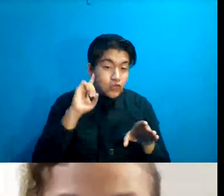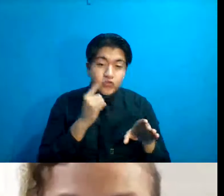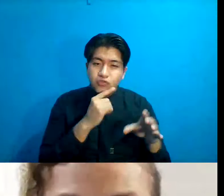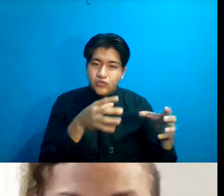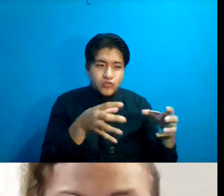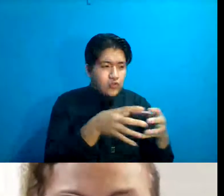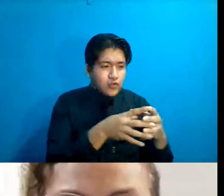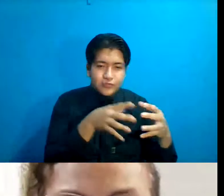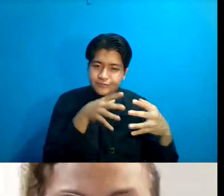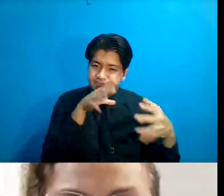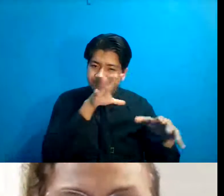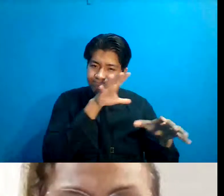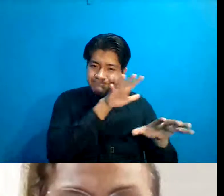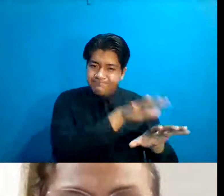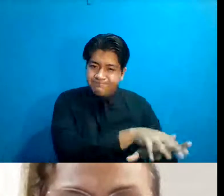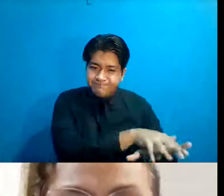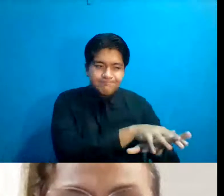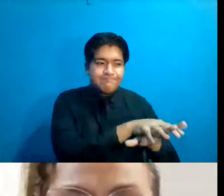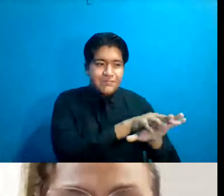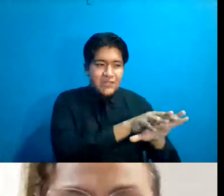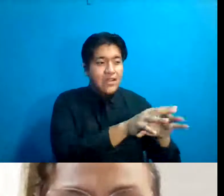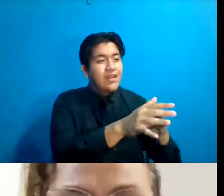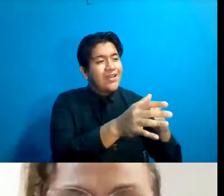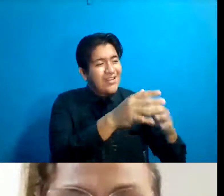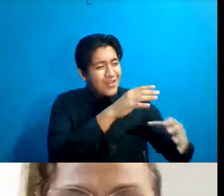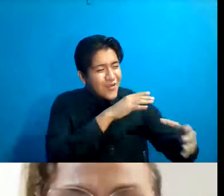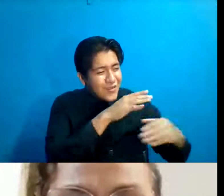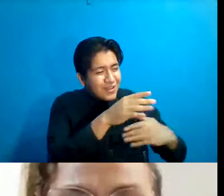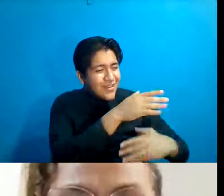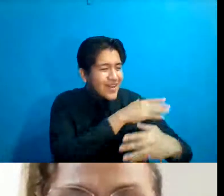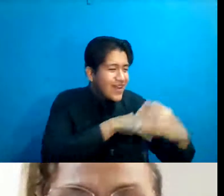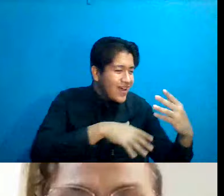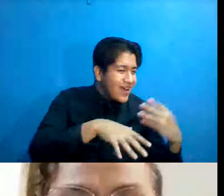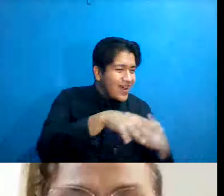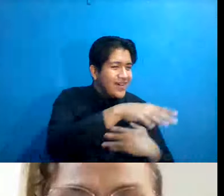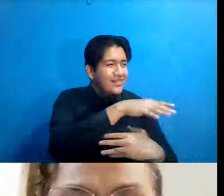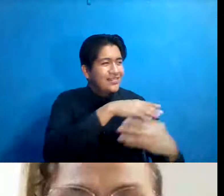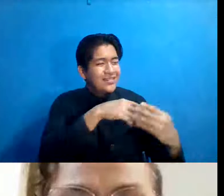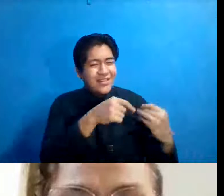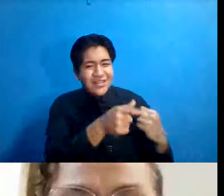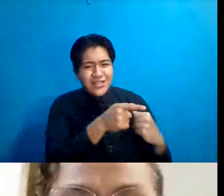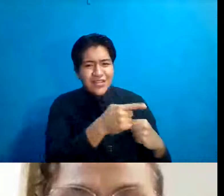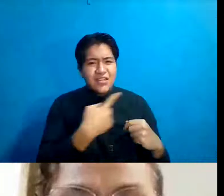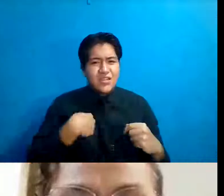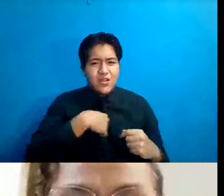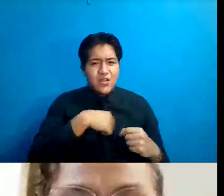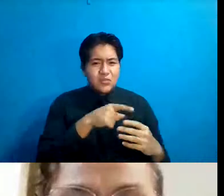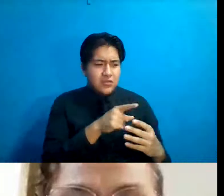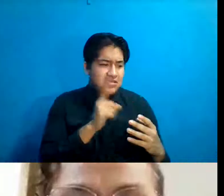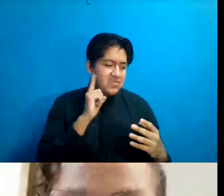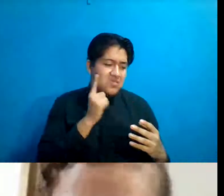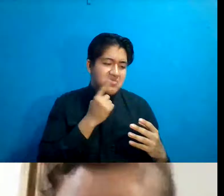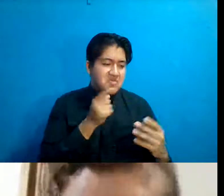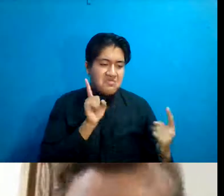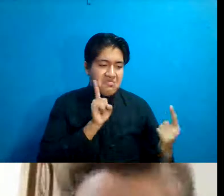lo fundamental. O sea, nadie debería de aprender la lengua de señas si no está un sordo presente, si no convive con sordos,